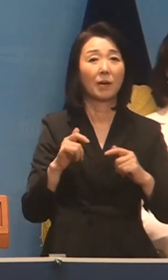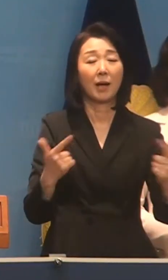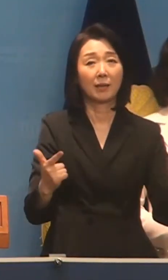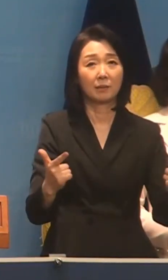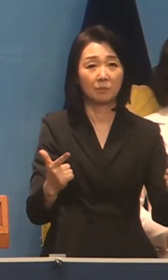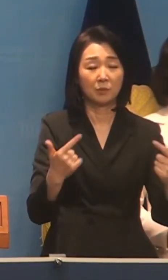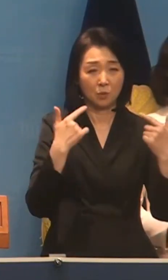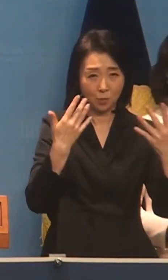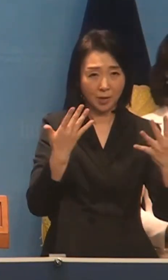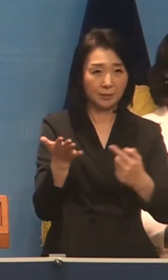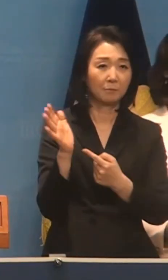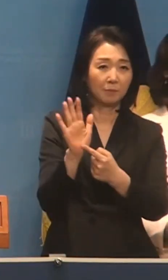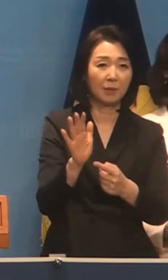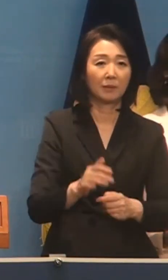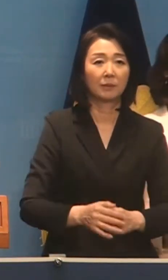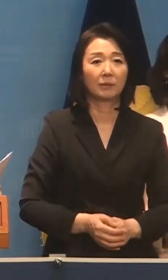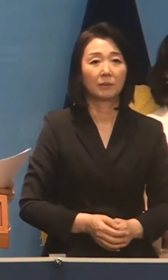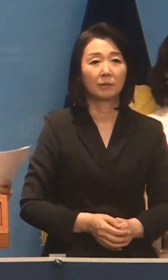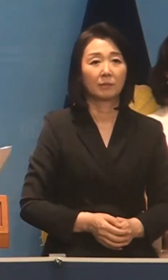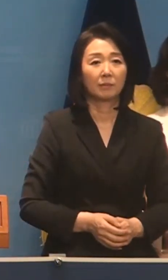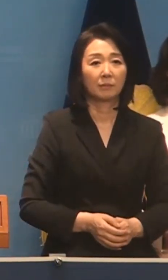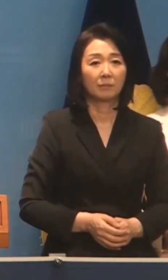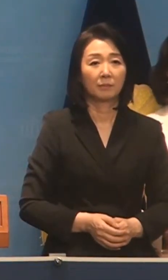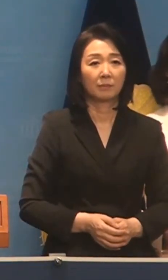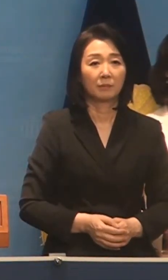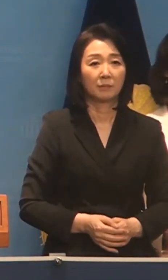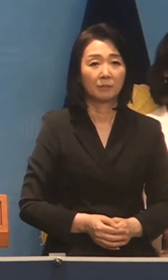아님을 분명히 밝힙니다.